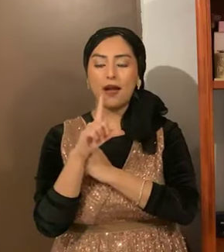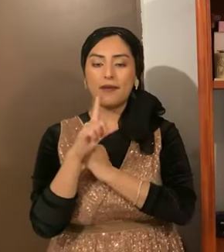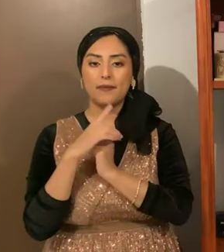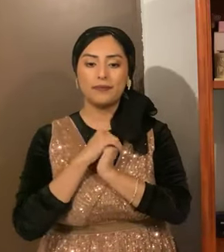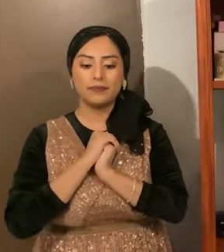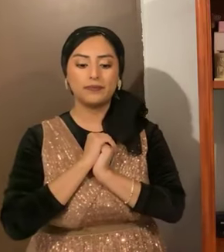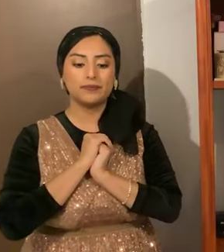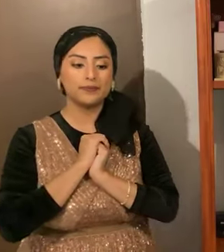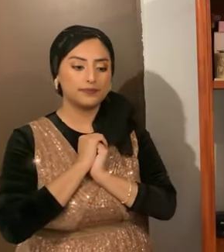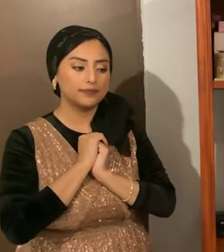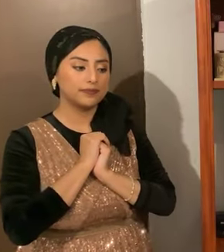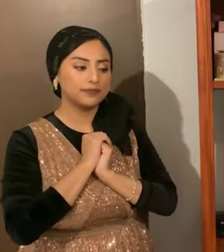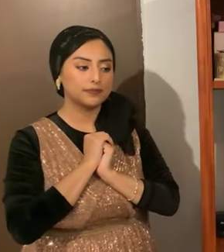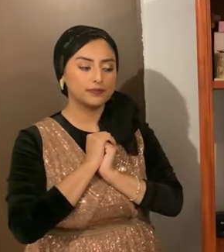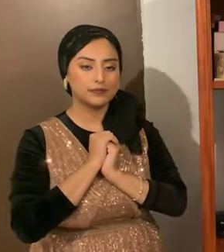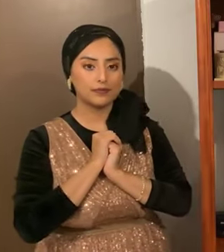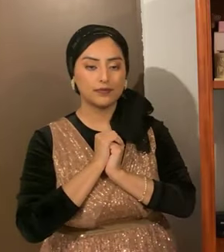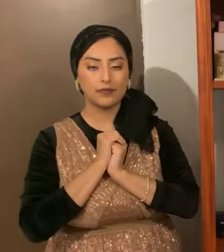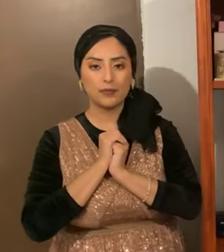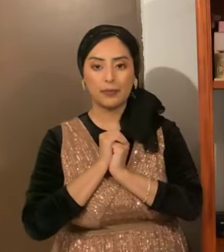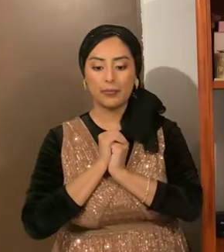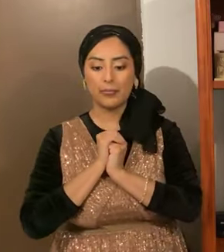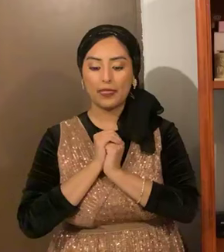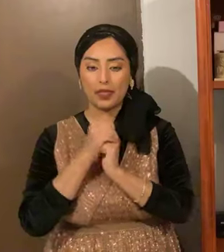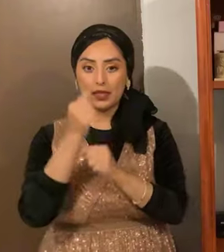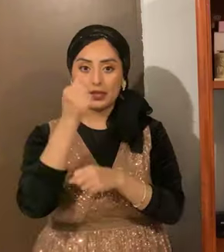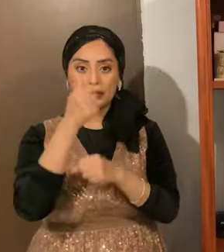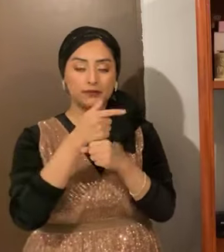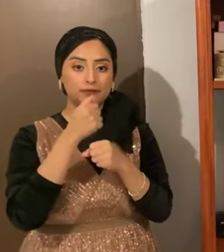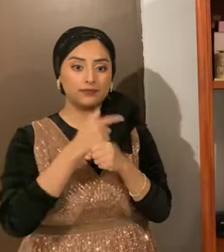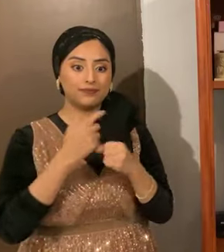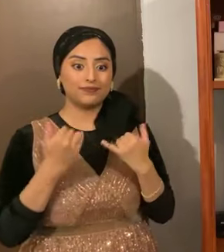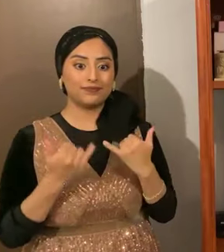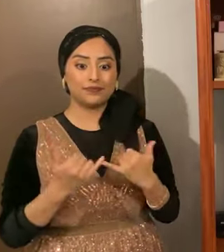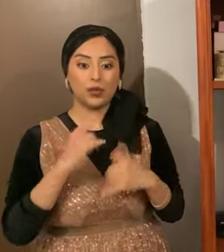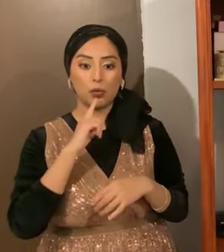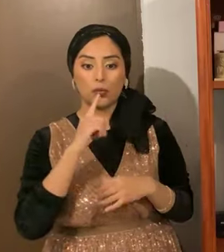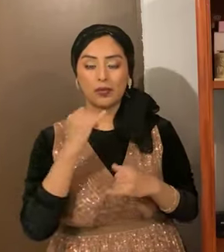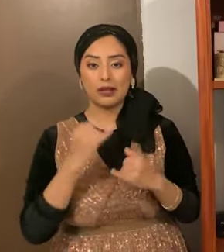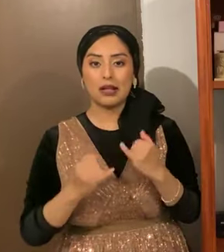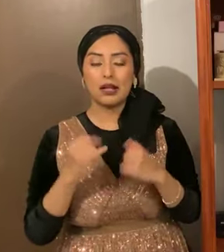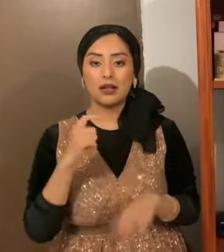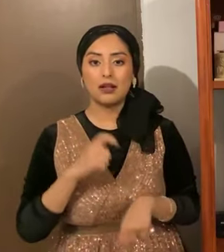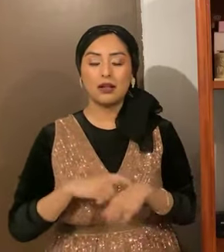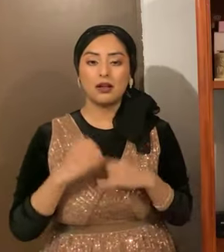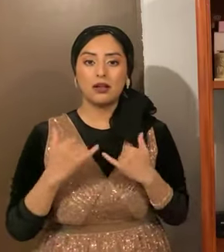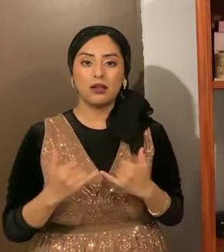allá. Hermanos, estamos viviendo de veras ya los últimos tiempos.